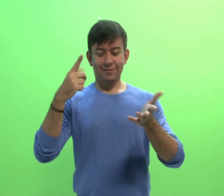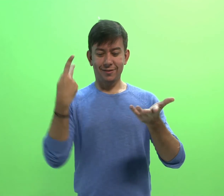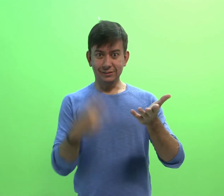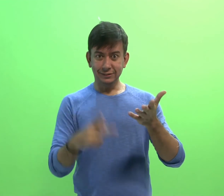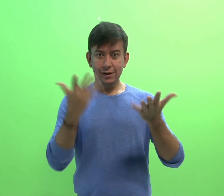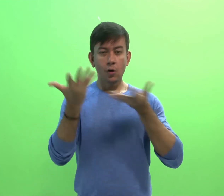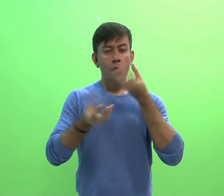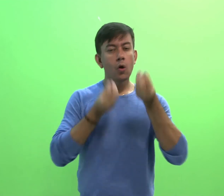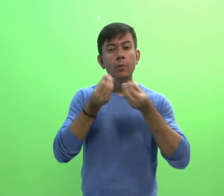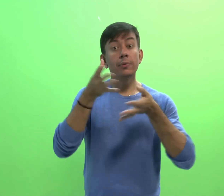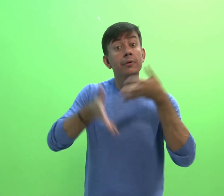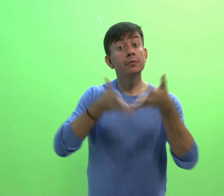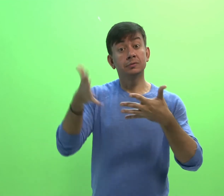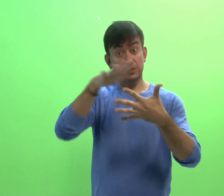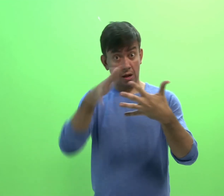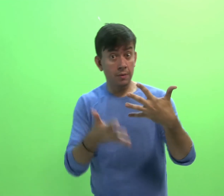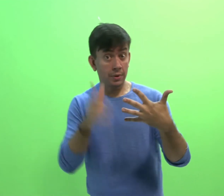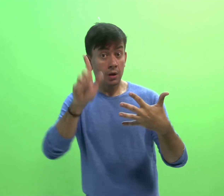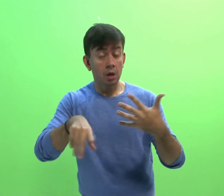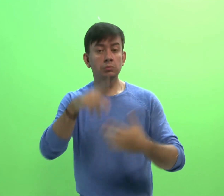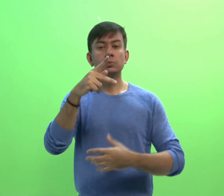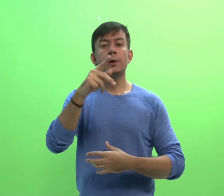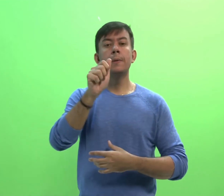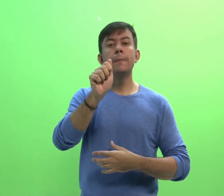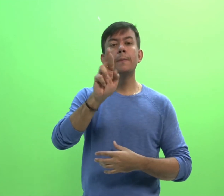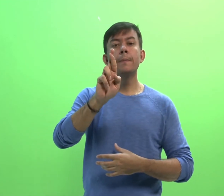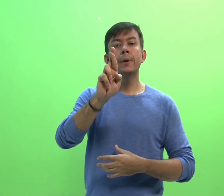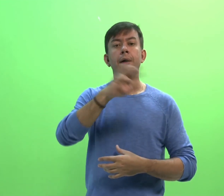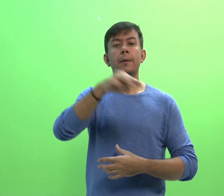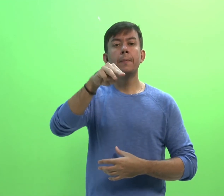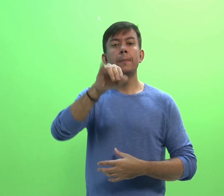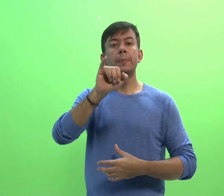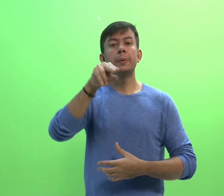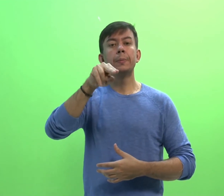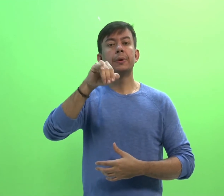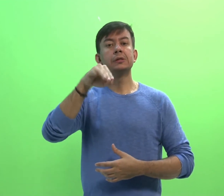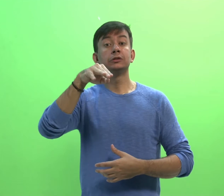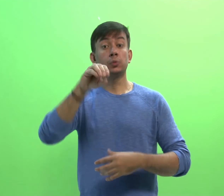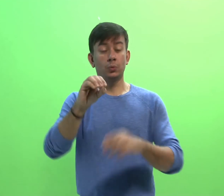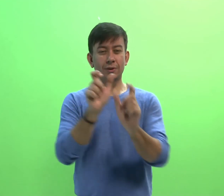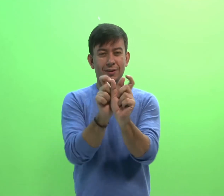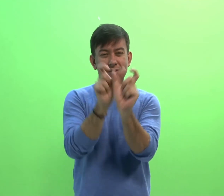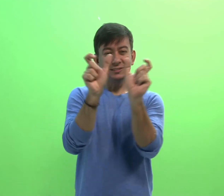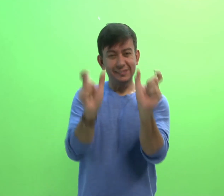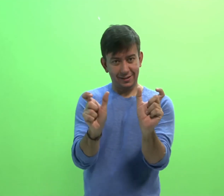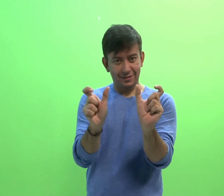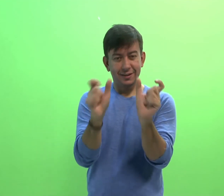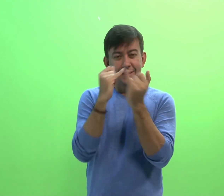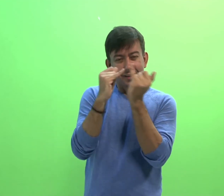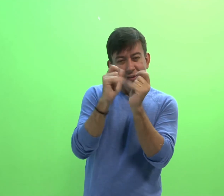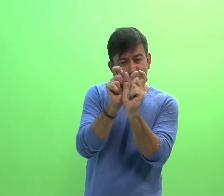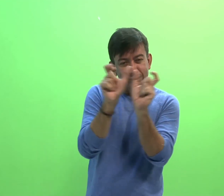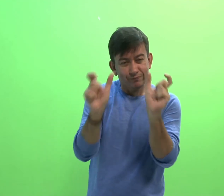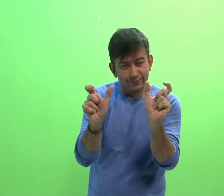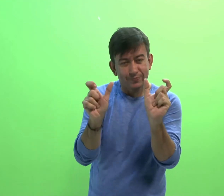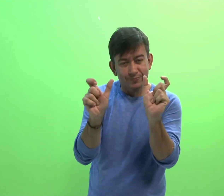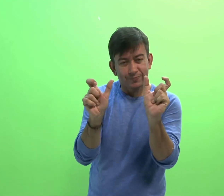Então, nas pesquisas sobre a Libras, nós temos os pares mínimos.